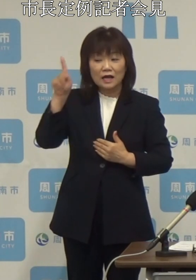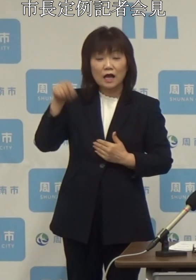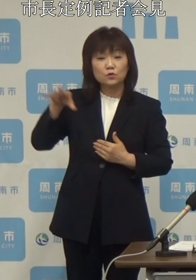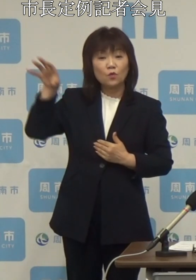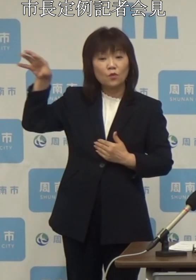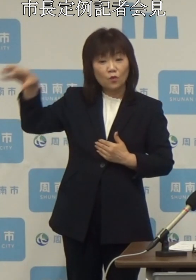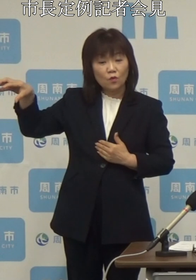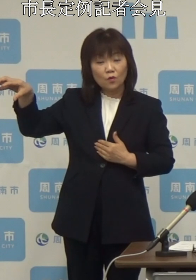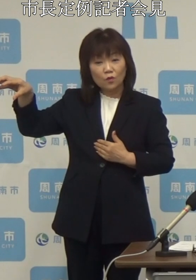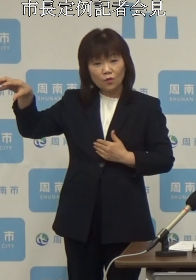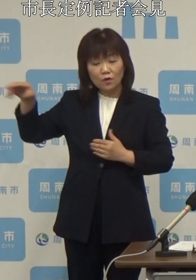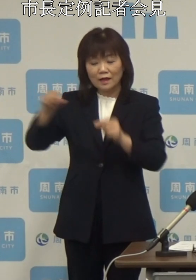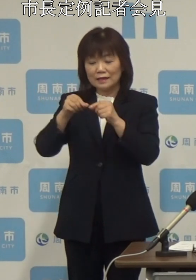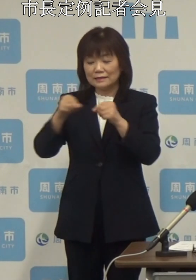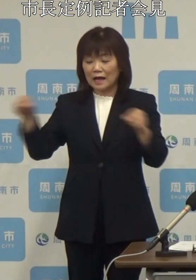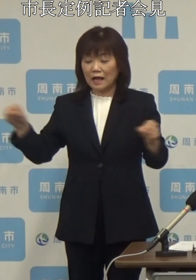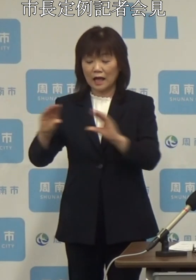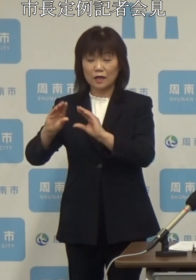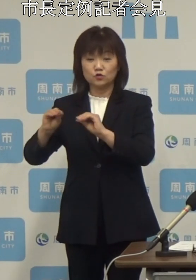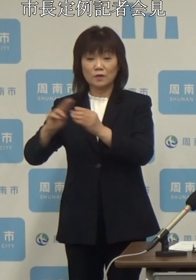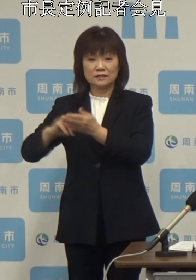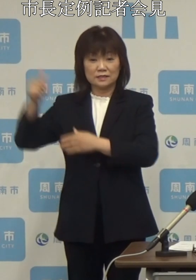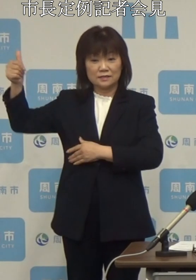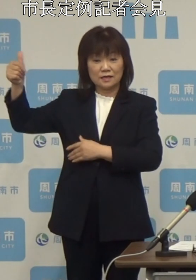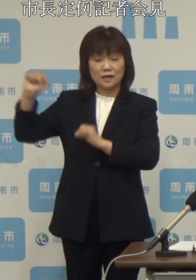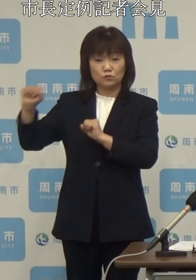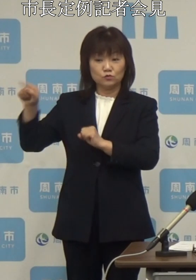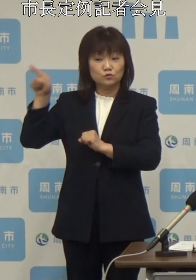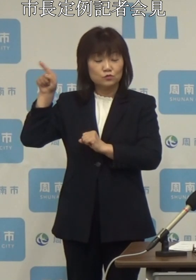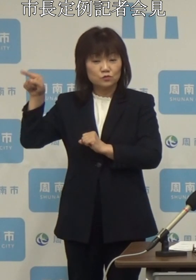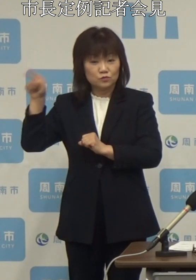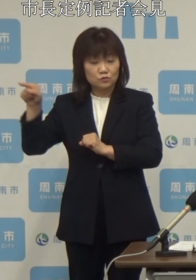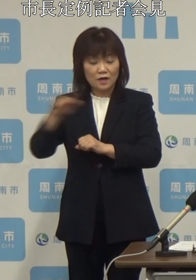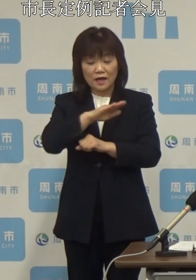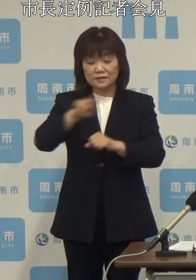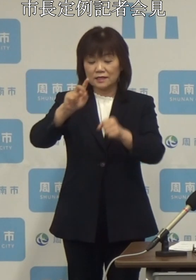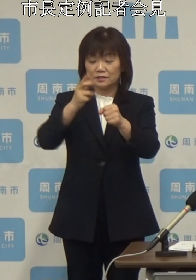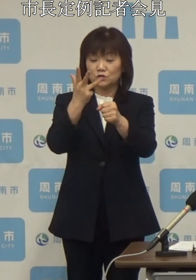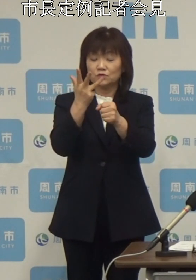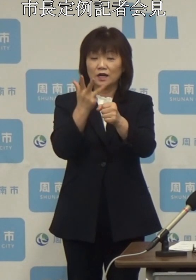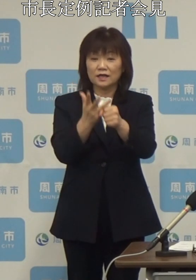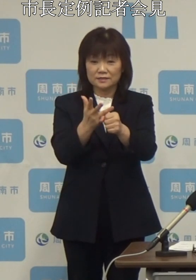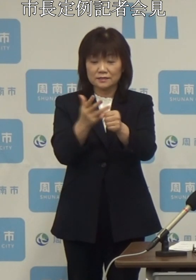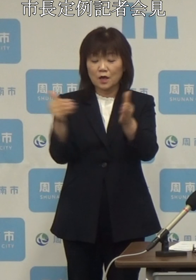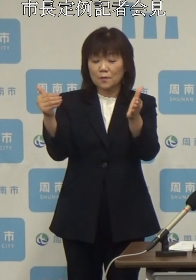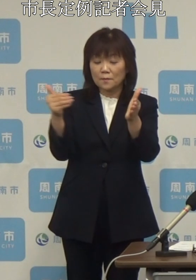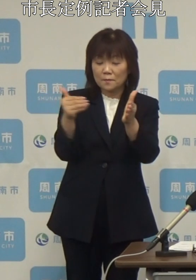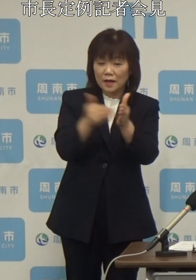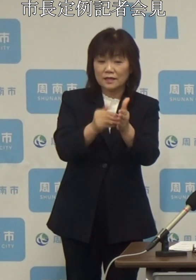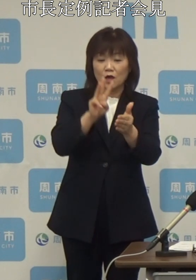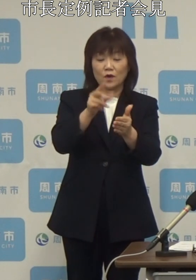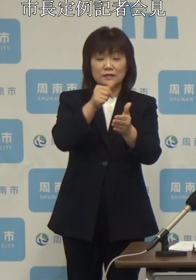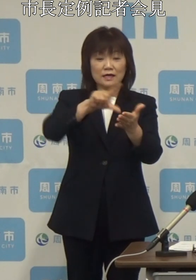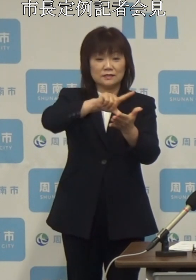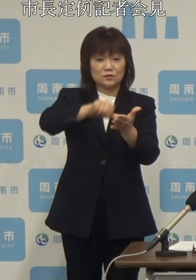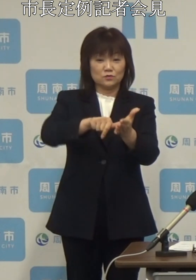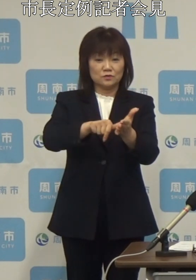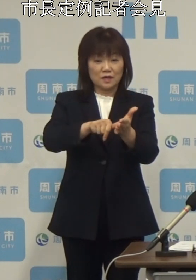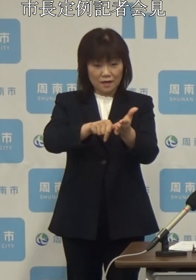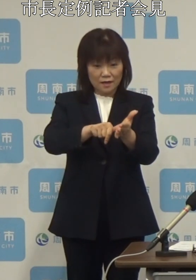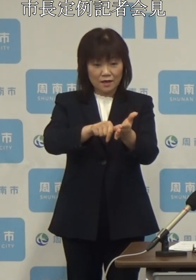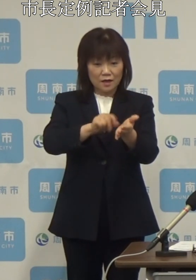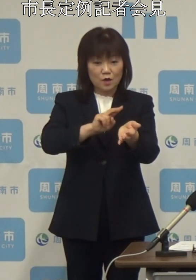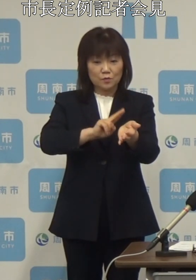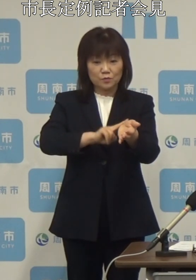長沼医師が行います。長沼医師は平成28年まで和田地区で開業